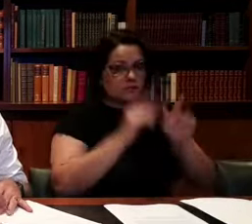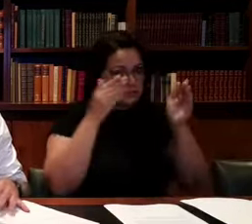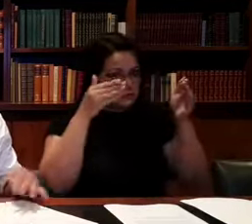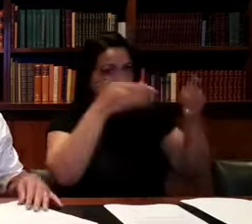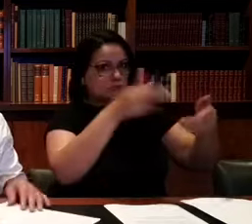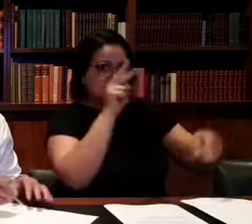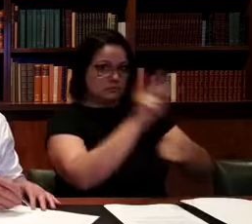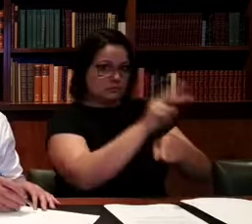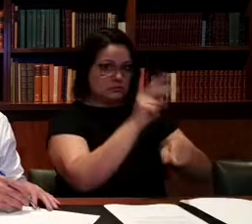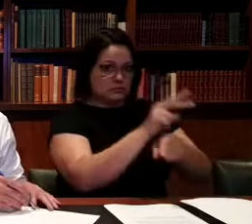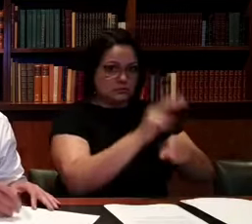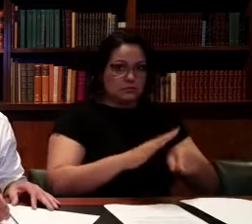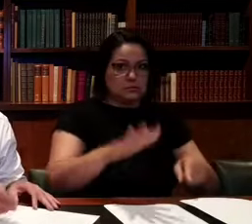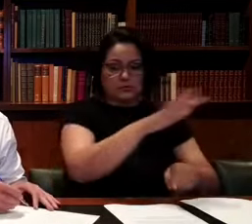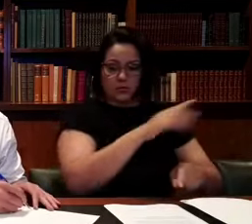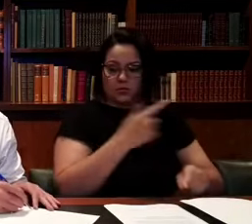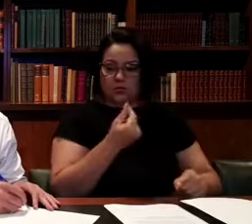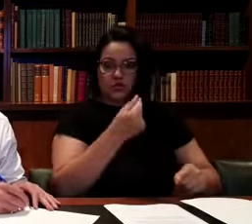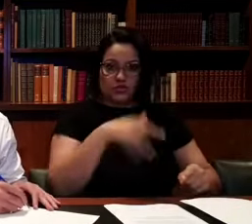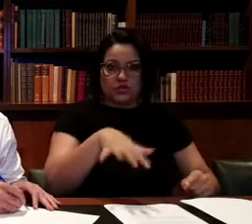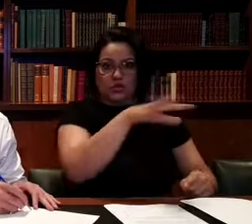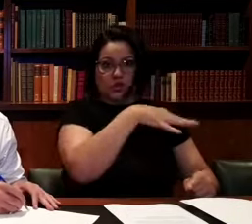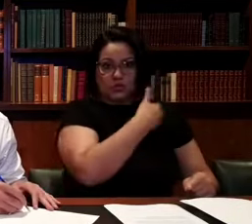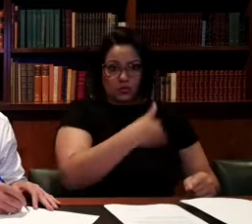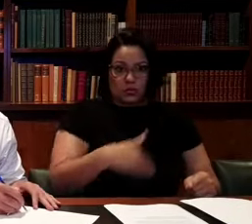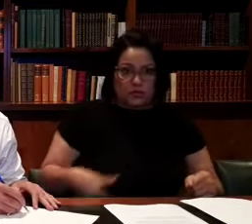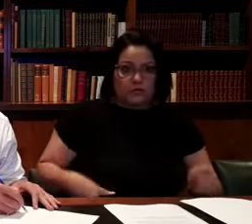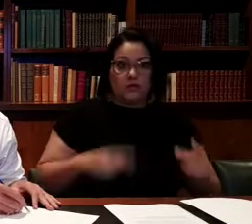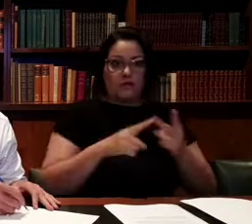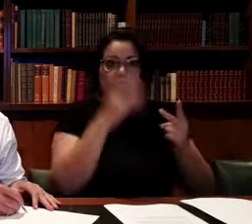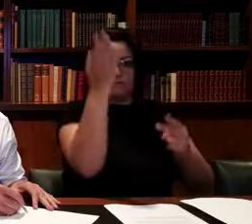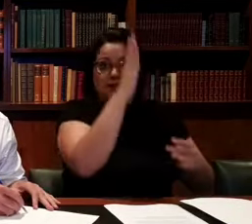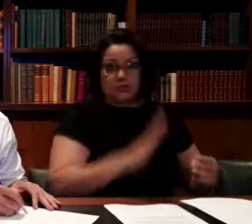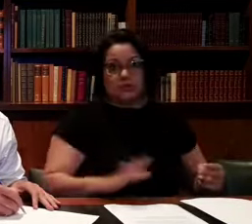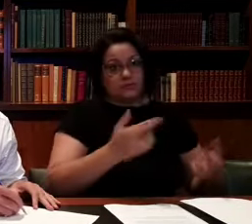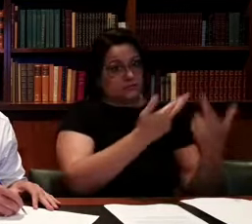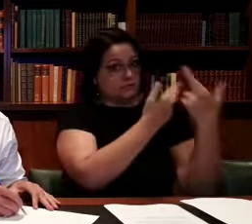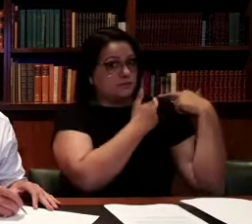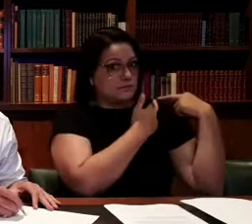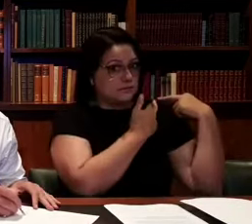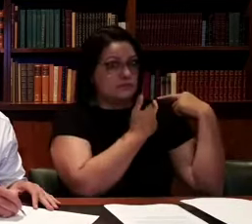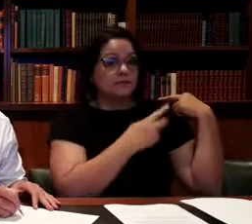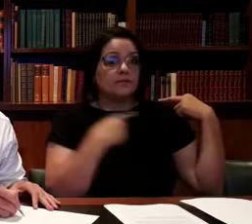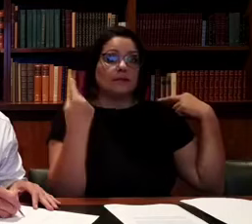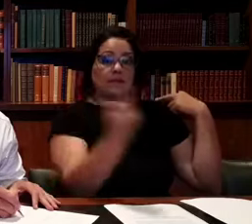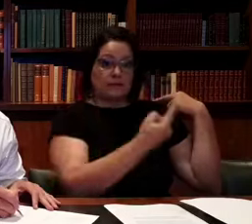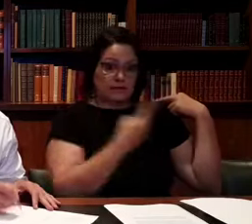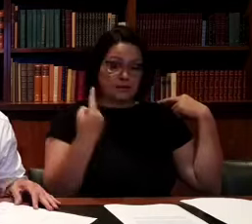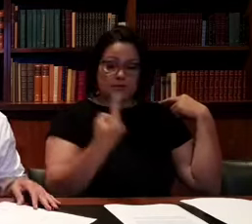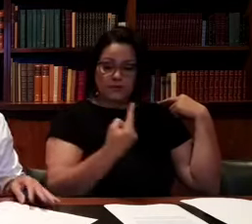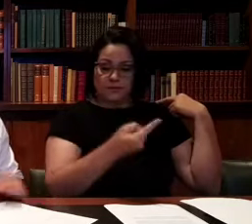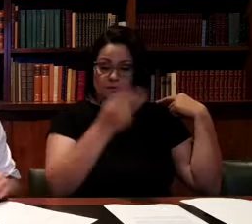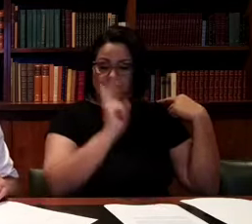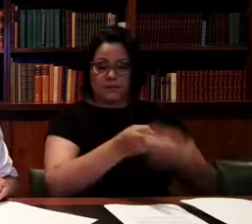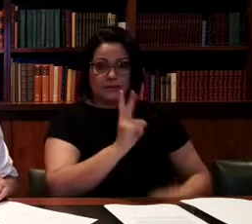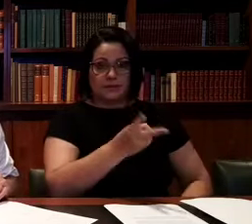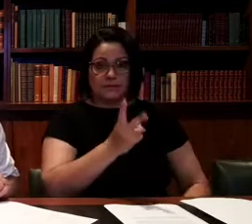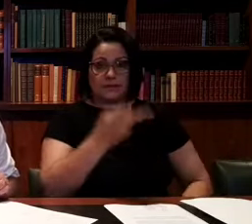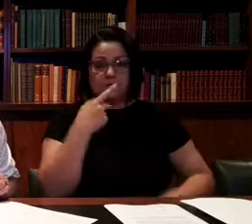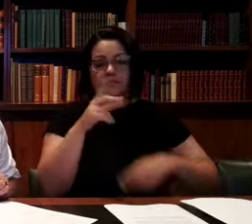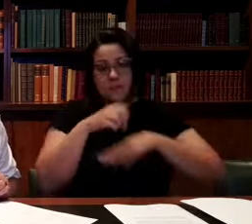né do erário público do Tesouro Nacional e com responsabilidade nós né Como sempre falamos